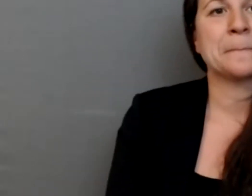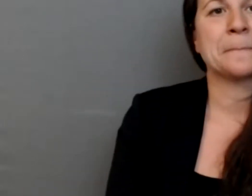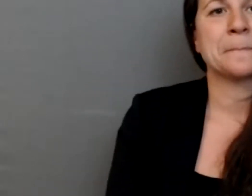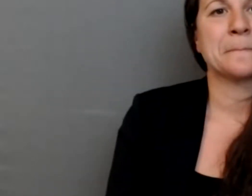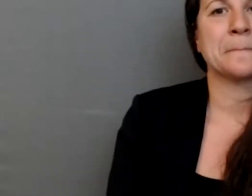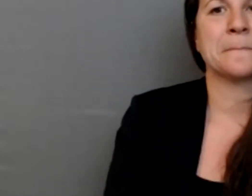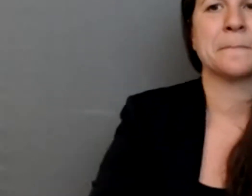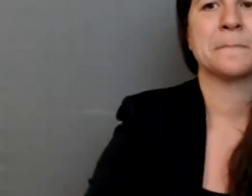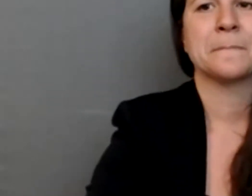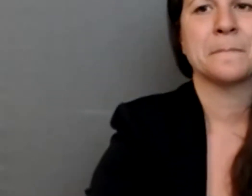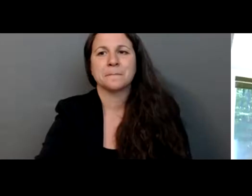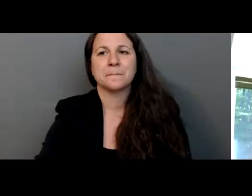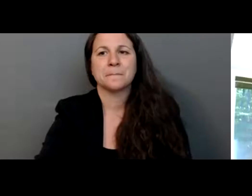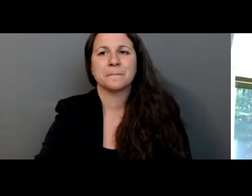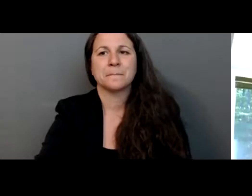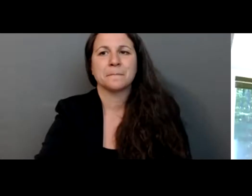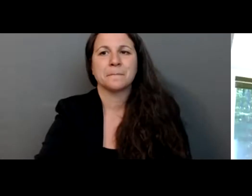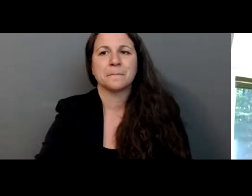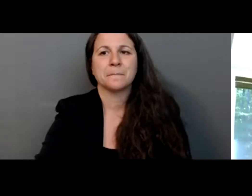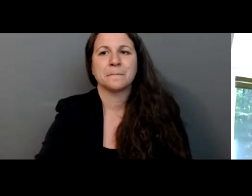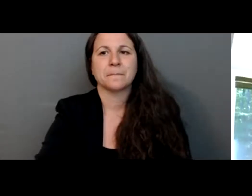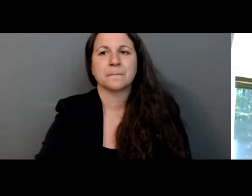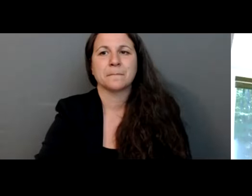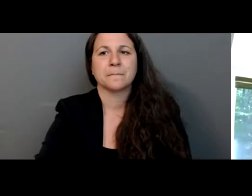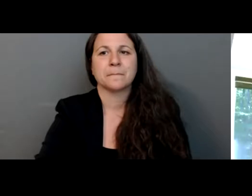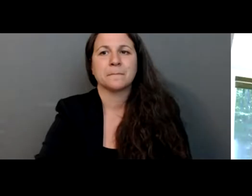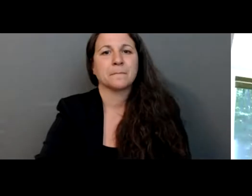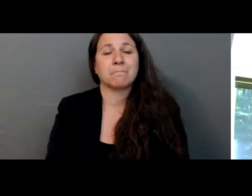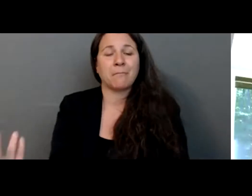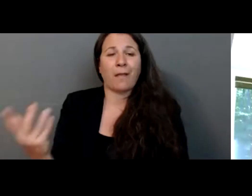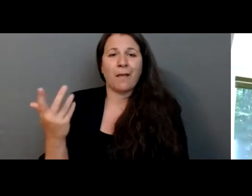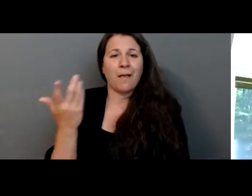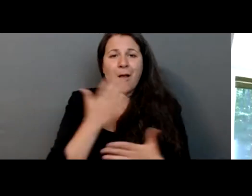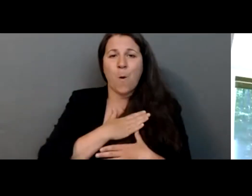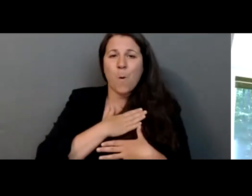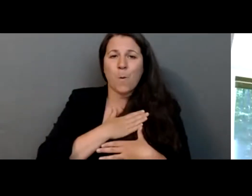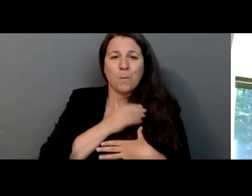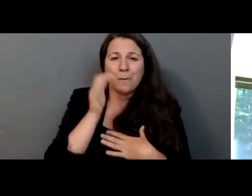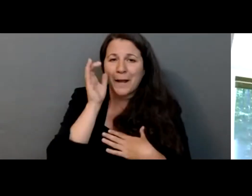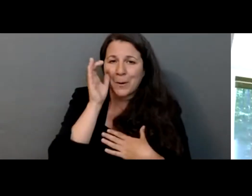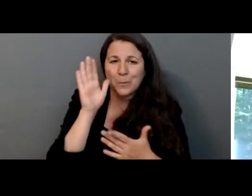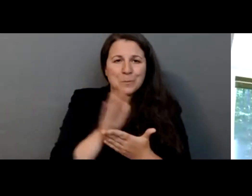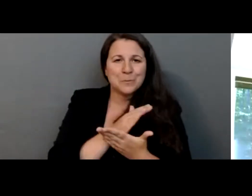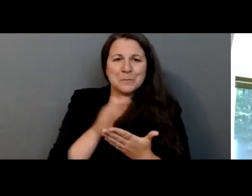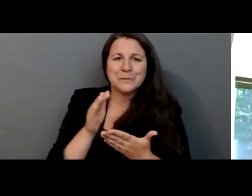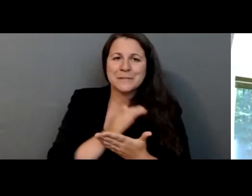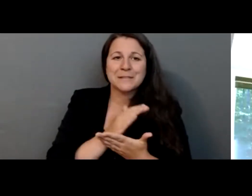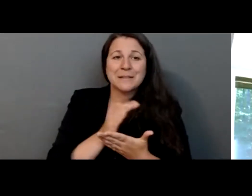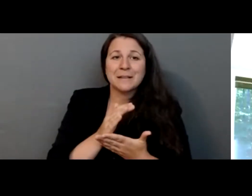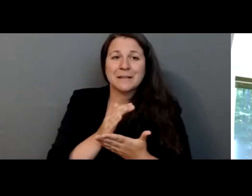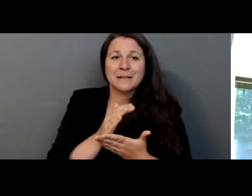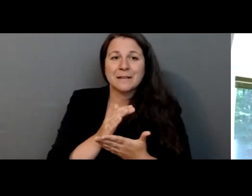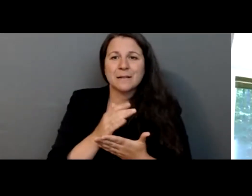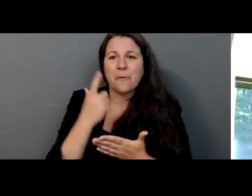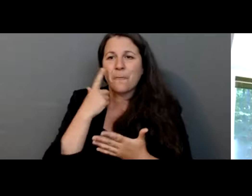Quel plaisir d'avoir pu assister à cette prestation musicale. J'ai pu d'ailleurs voir dans le fil de